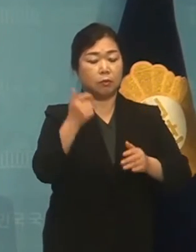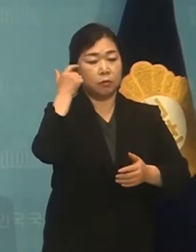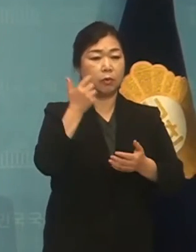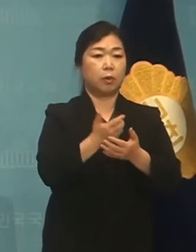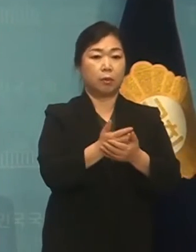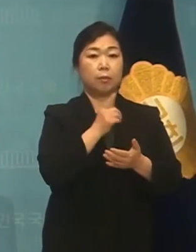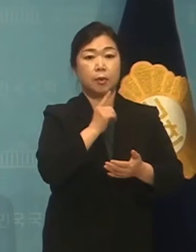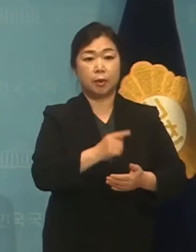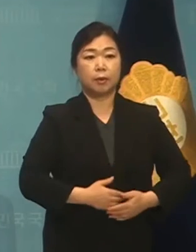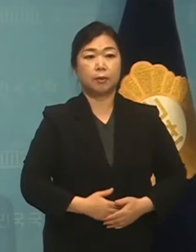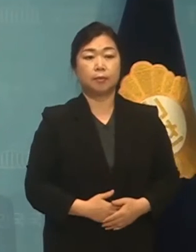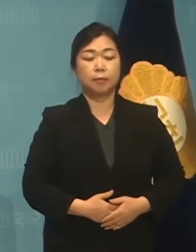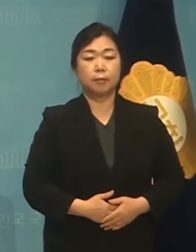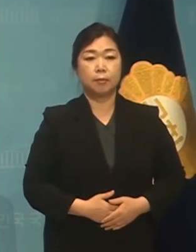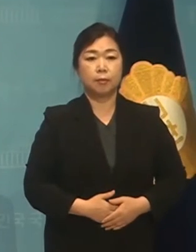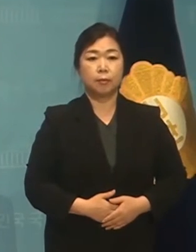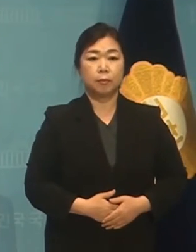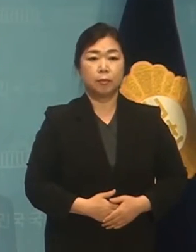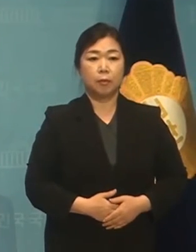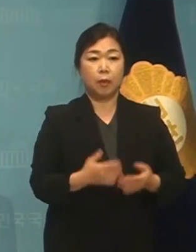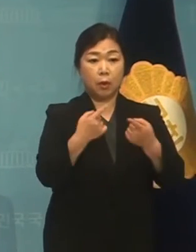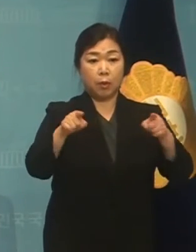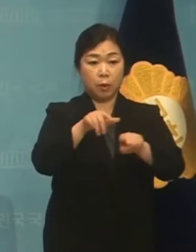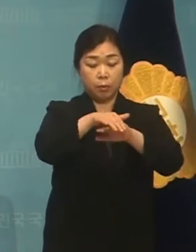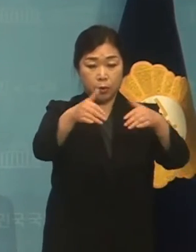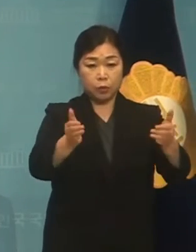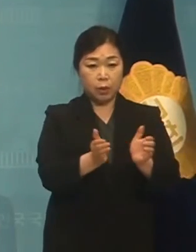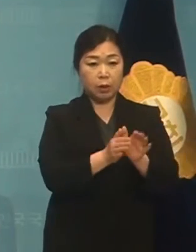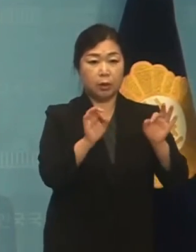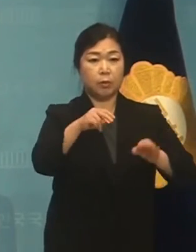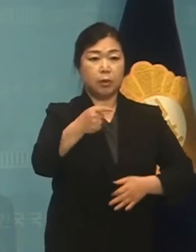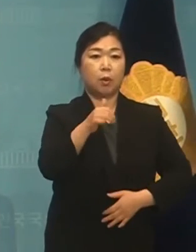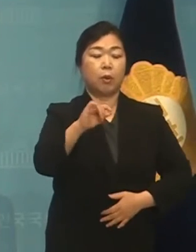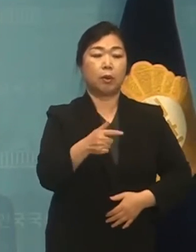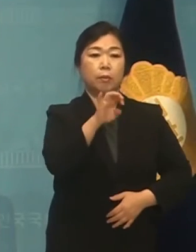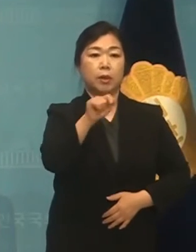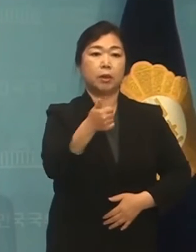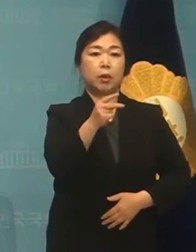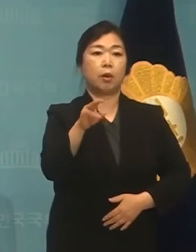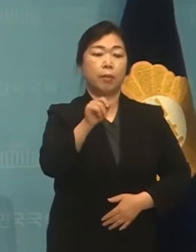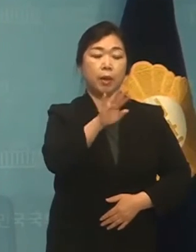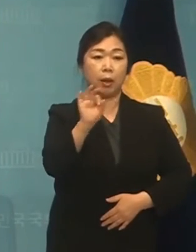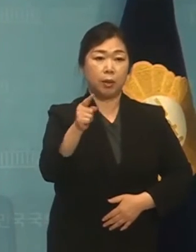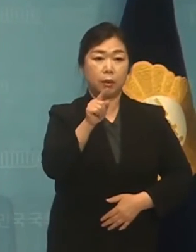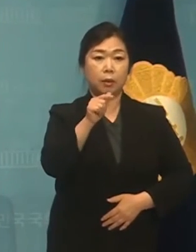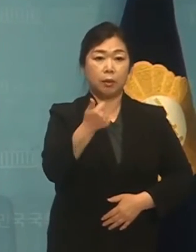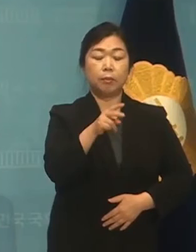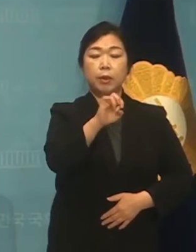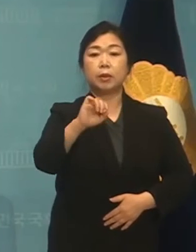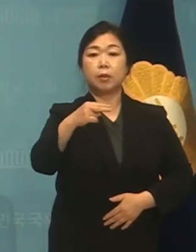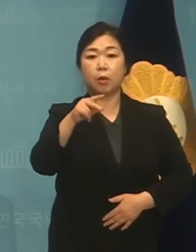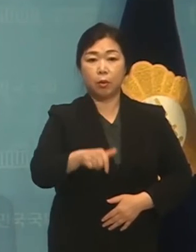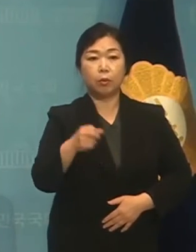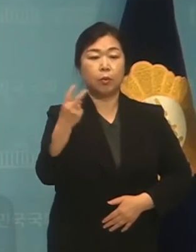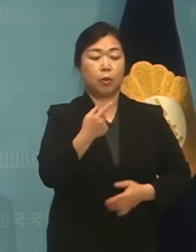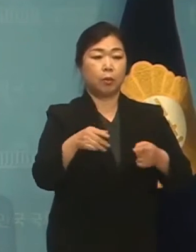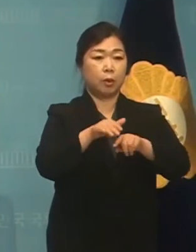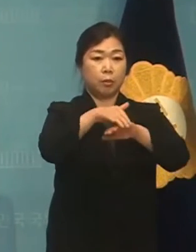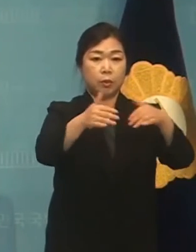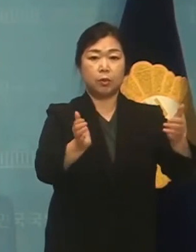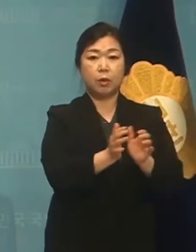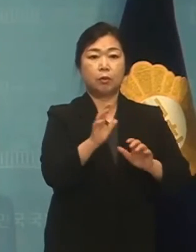결과였습니다. 오늘 더불어민주당 국회의원 김승원, 민영배, 안민석 의원 그리고